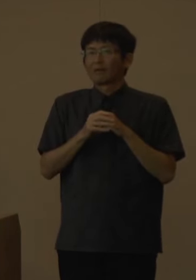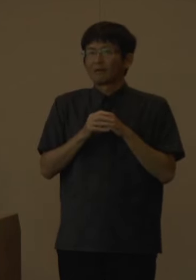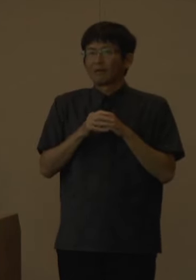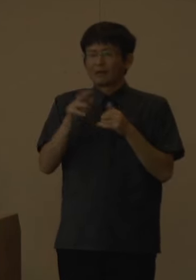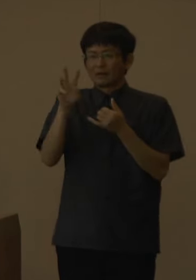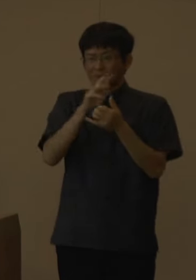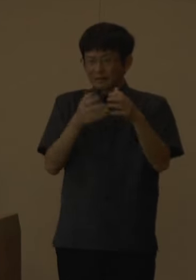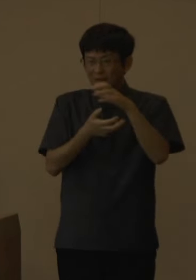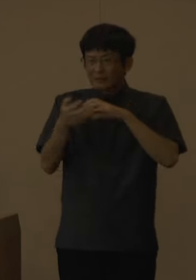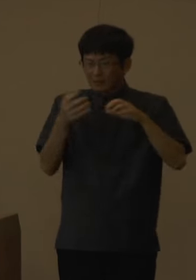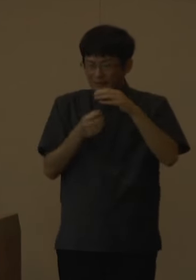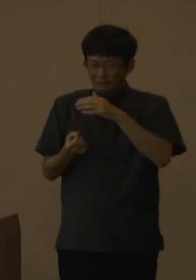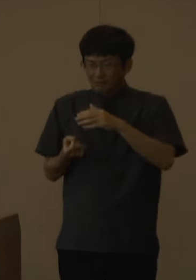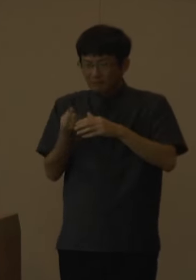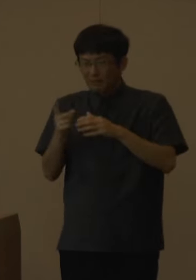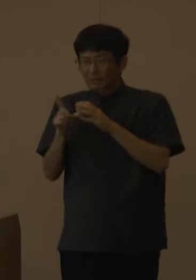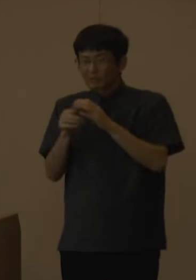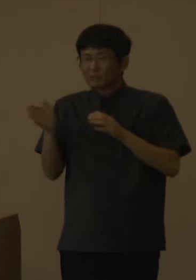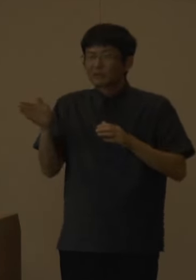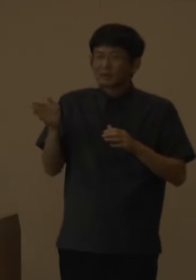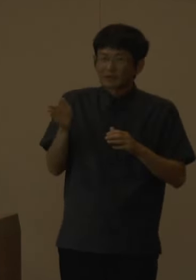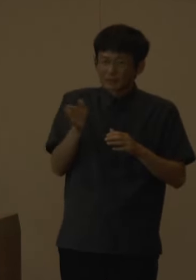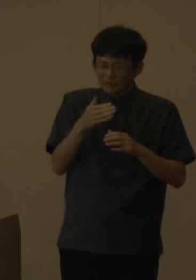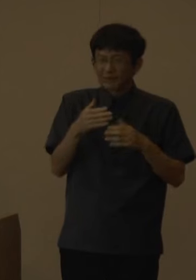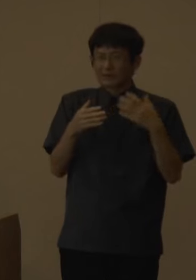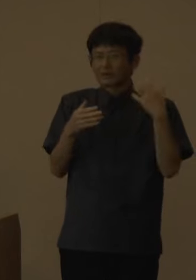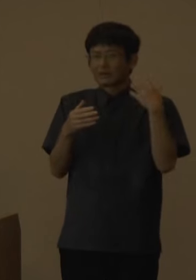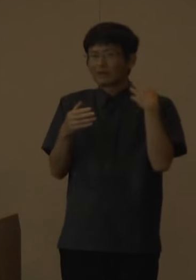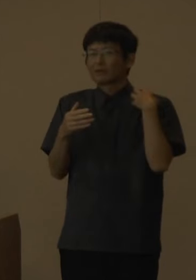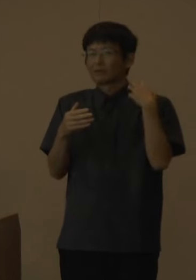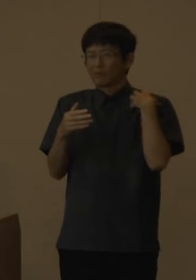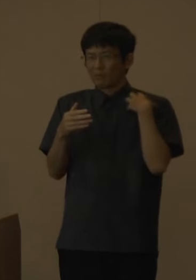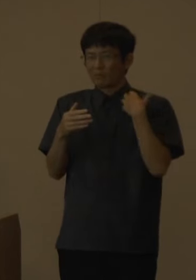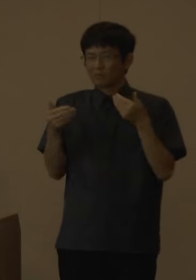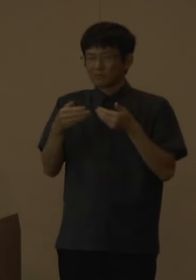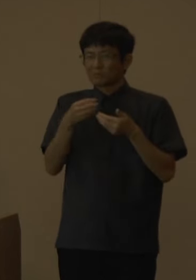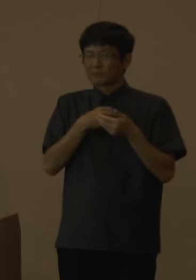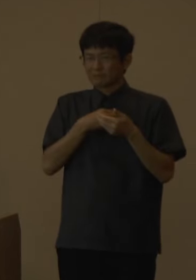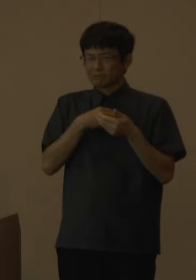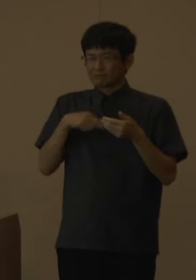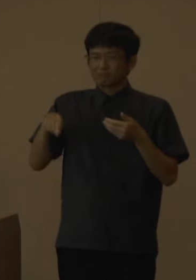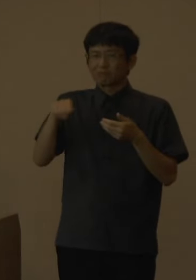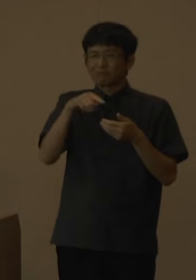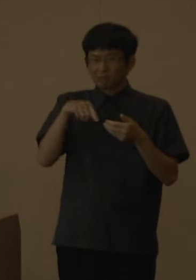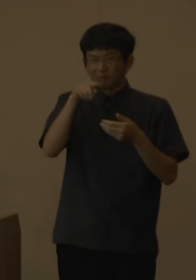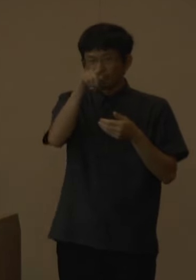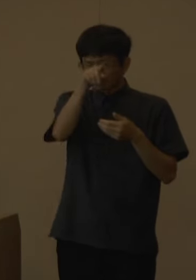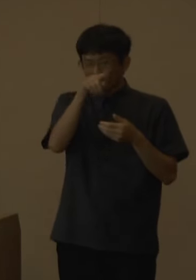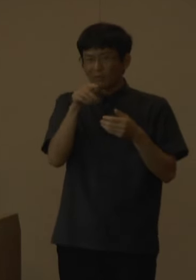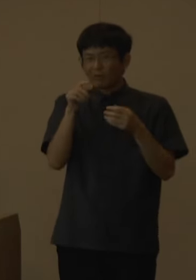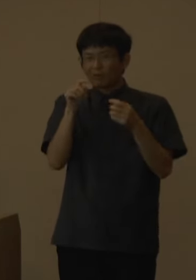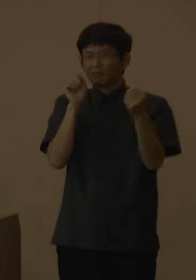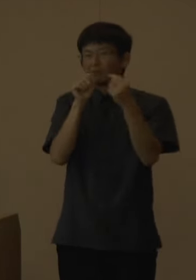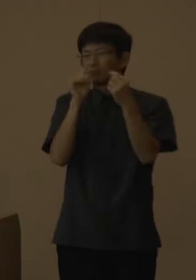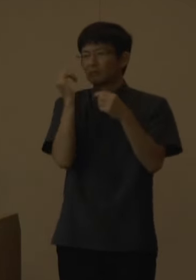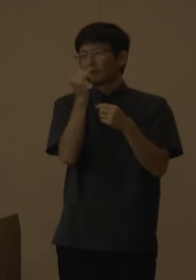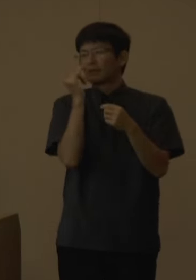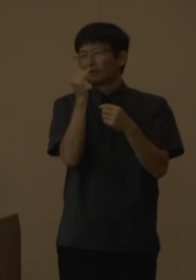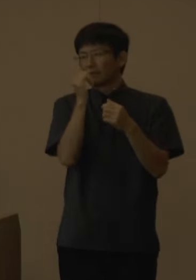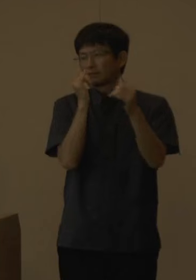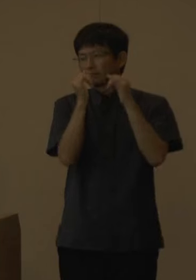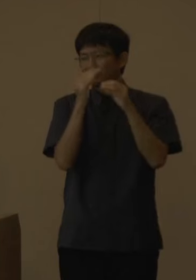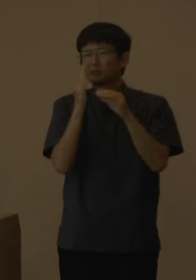災害が発生した時からですね、担当の職員と連絡を取り合っております。で今から